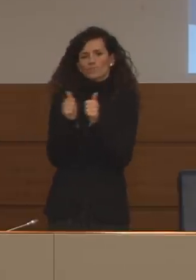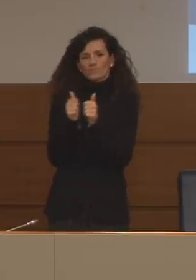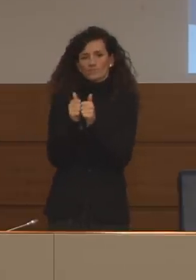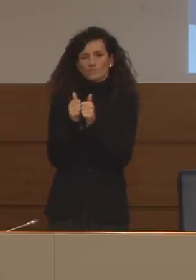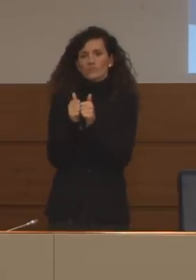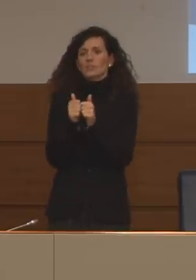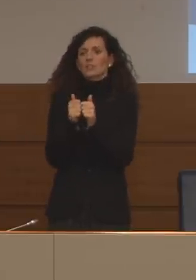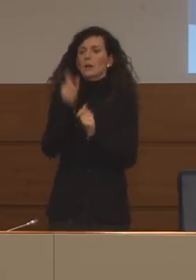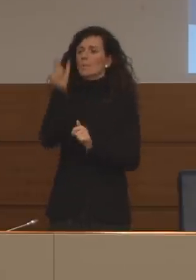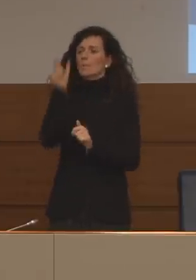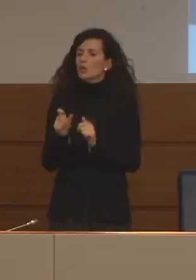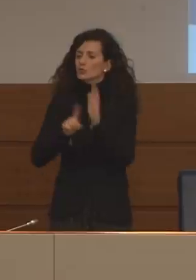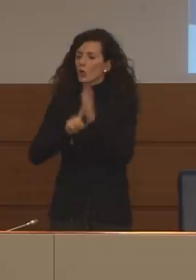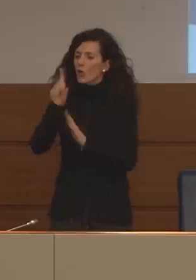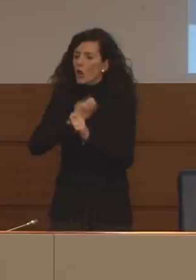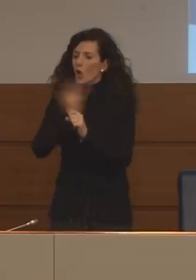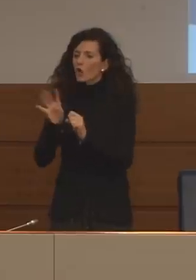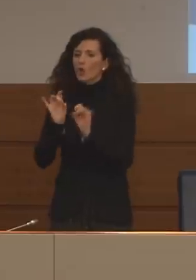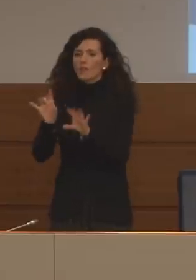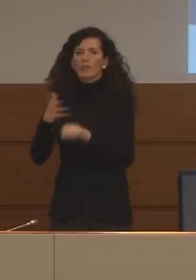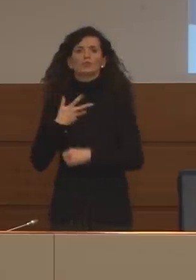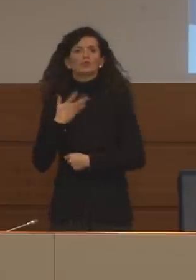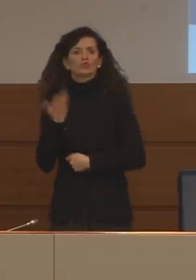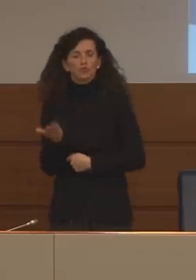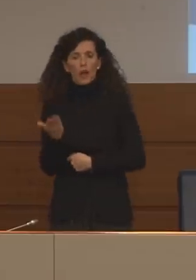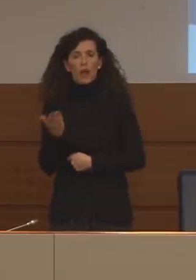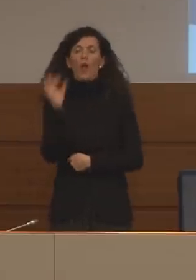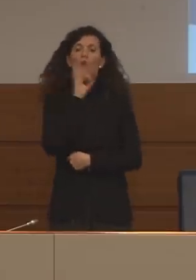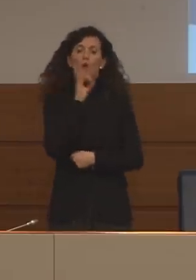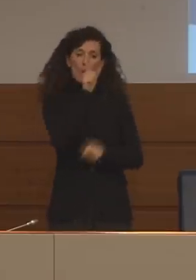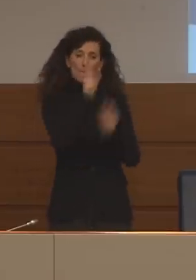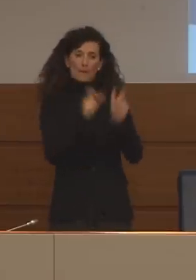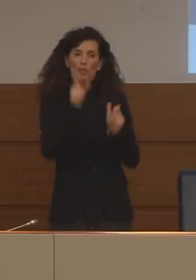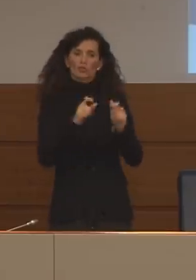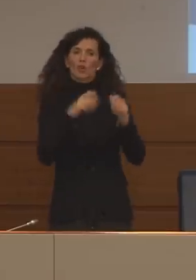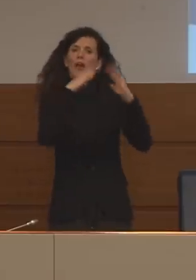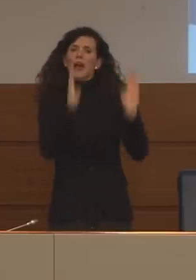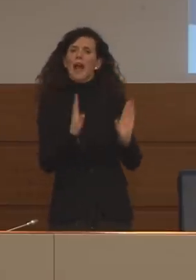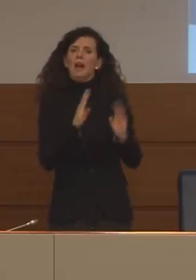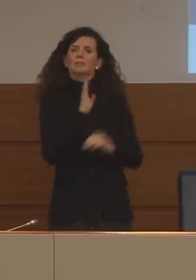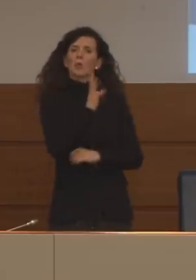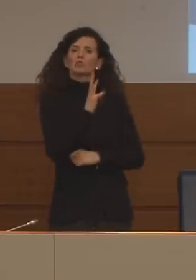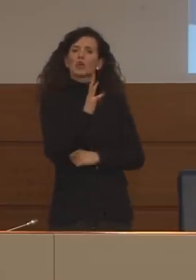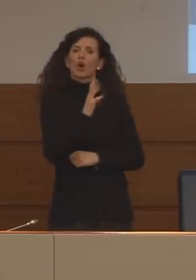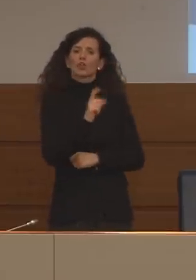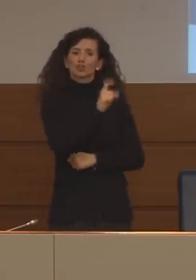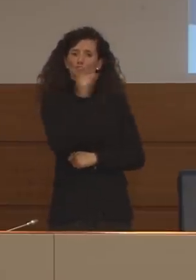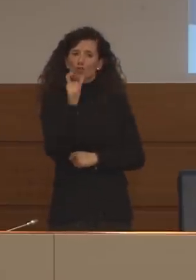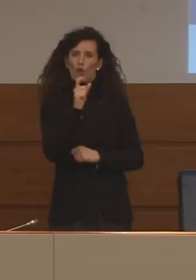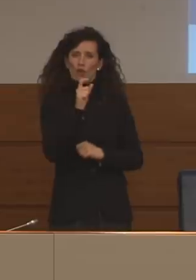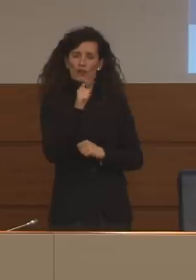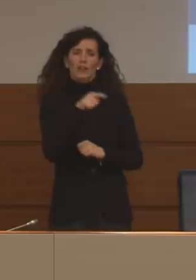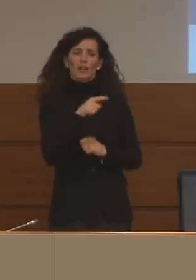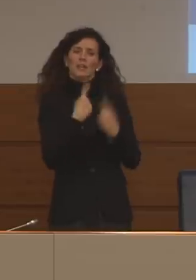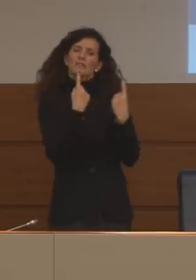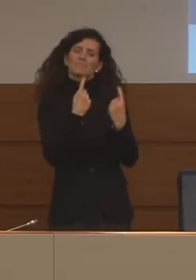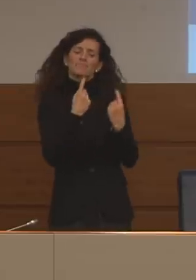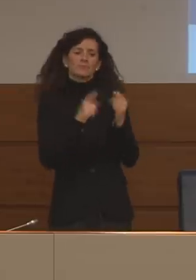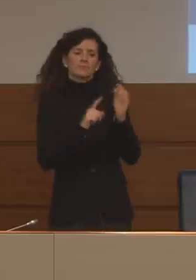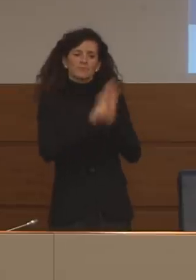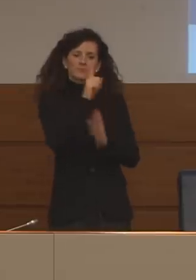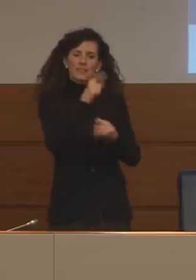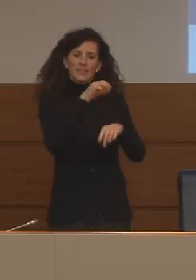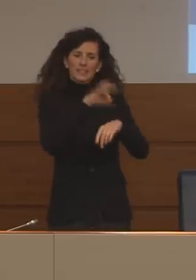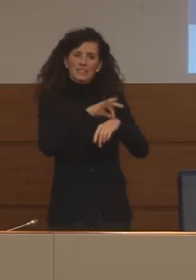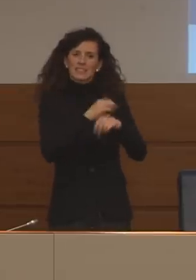o persone che sono a casa per 14 giorni perché risultano positive senza sintomi o